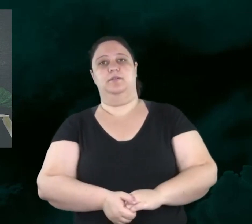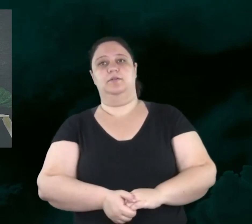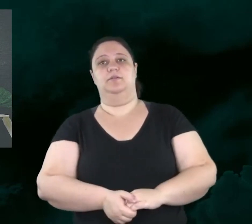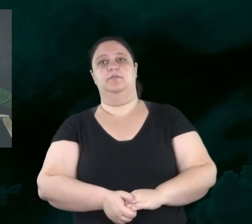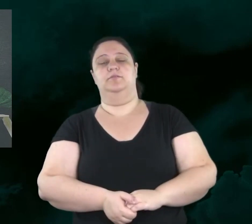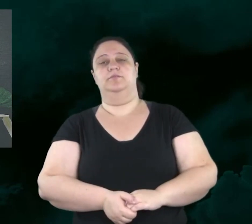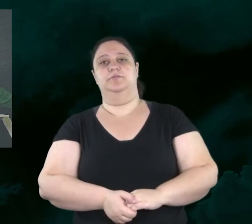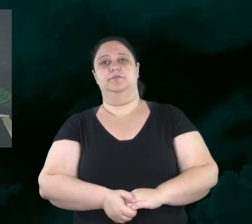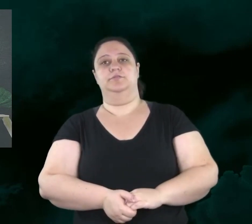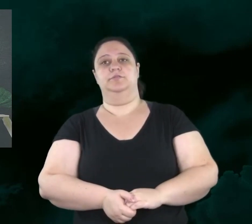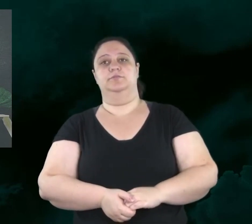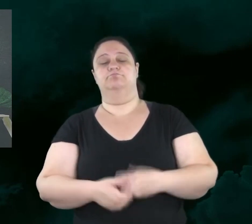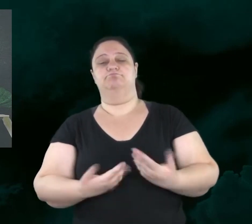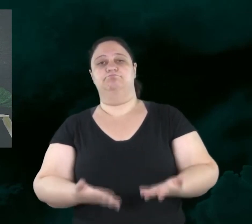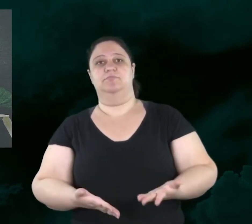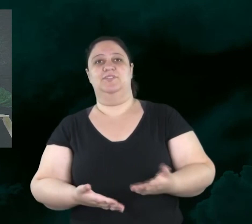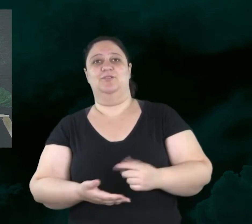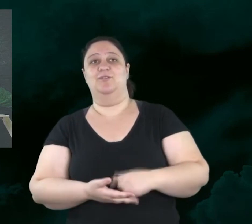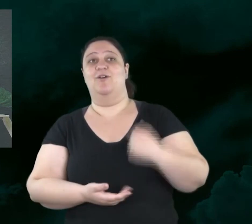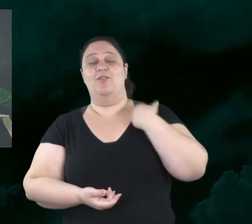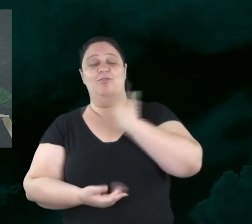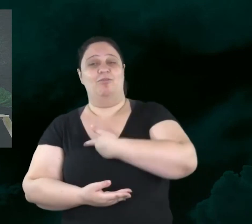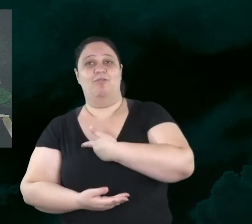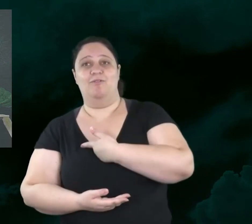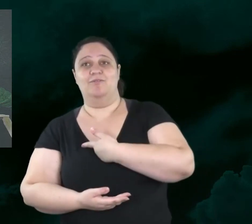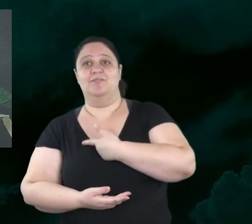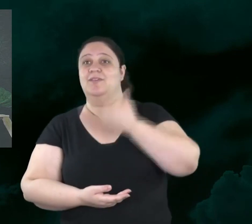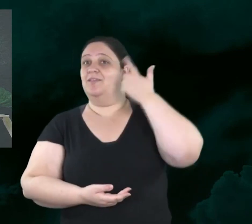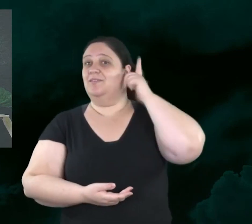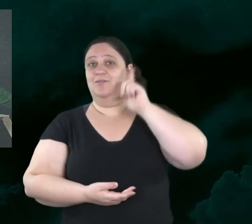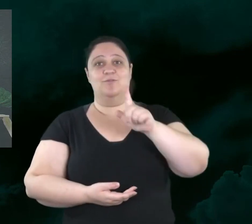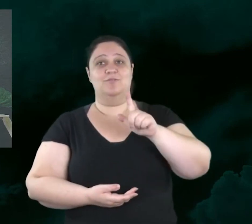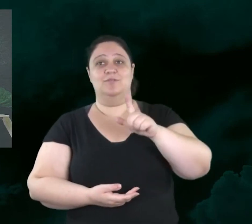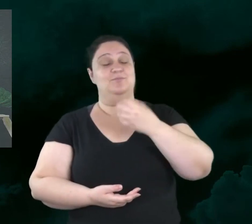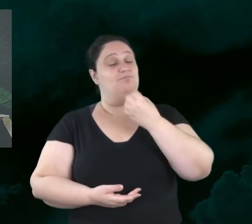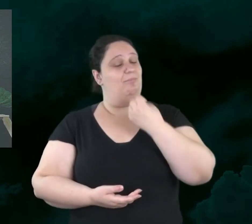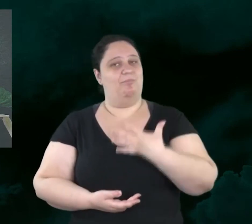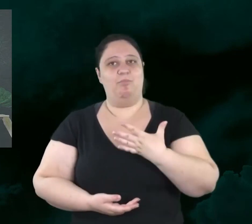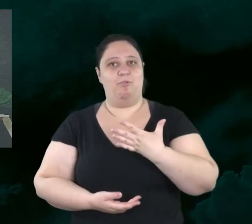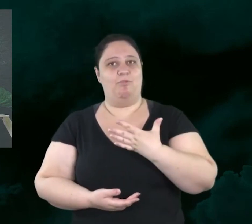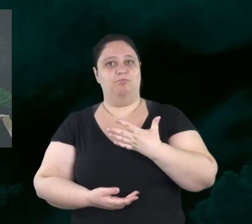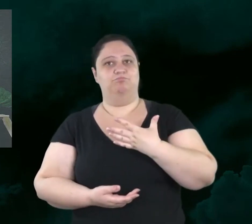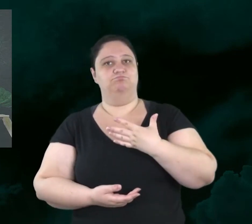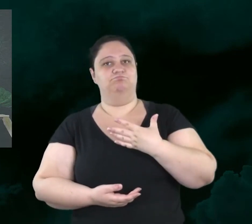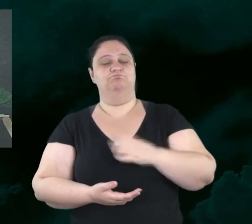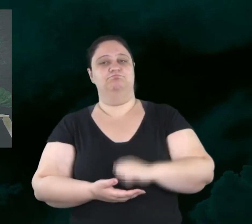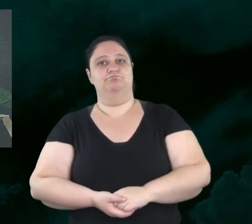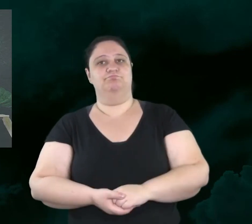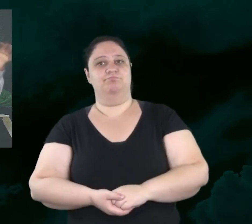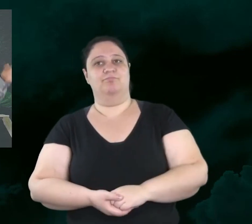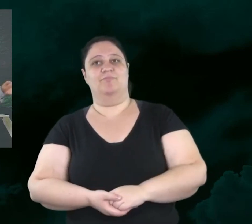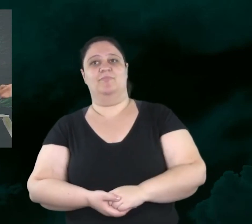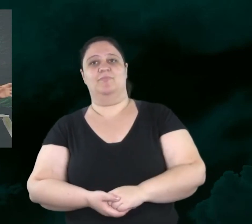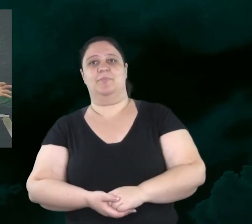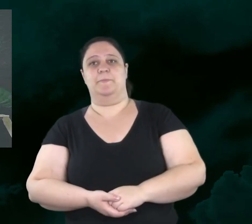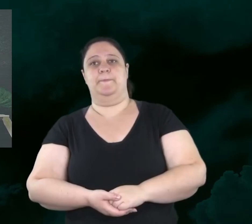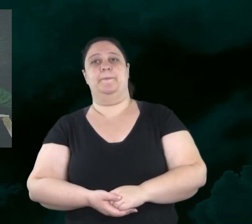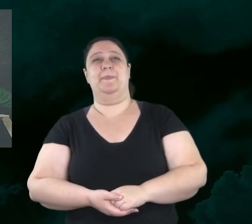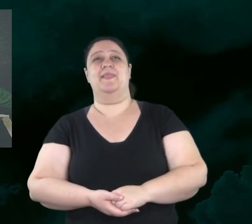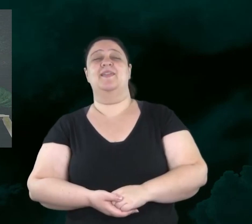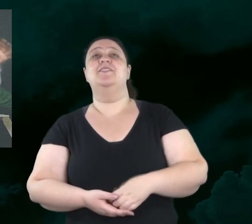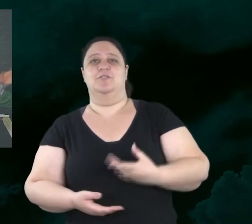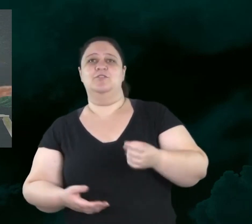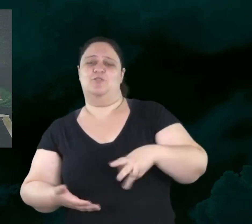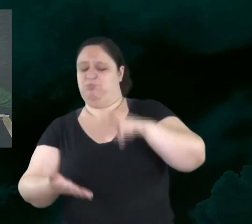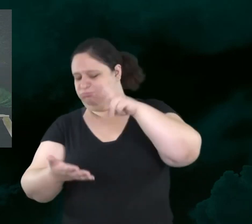Deus, nós não vamos chegar a um resultado bom. E nós vamos nos encher de tantas palavras,